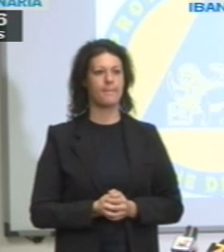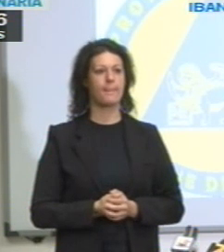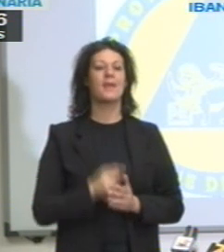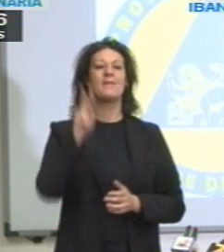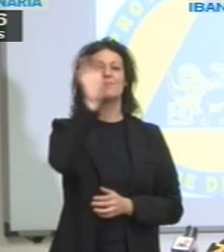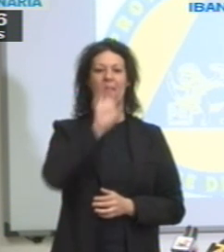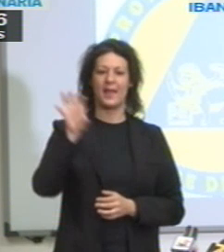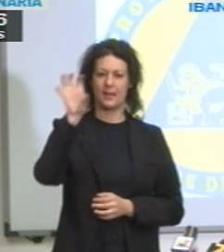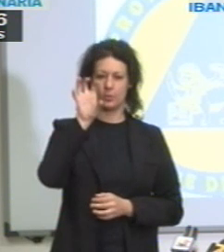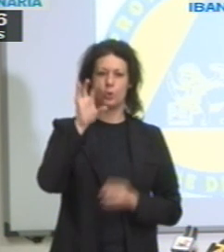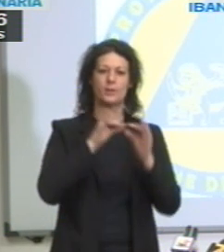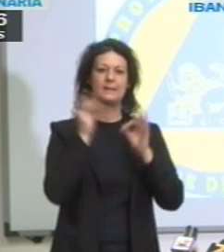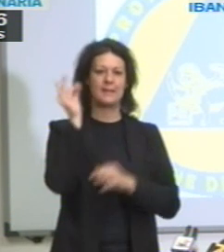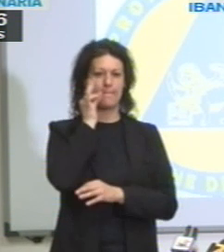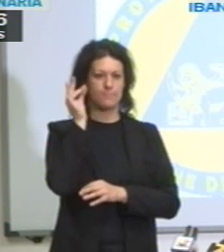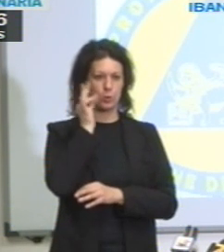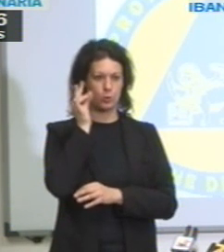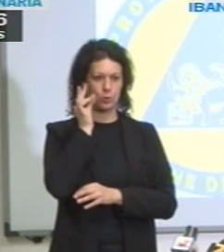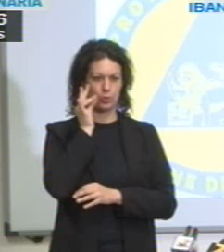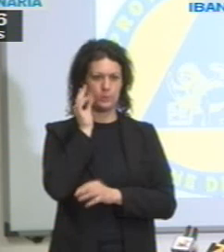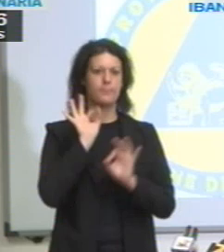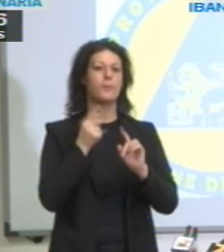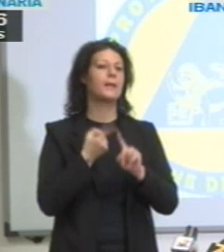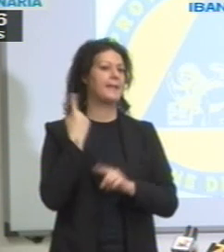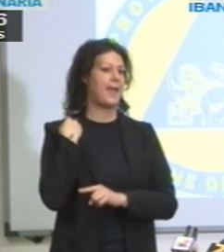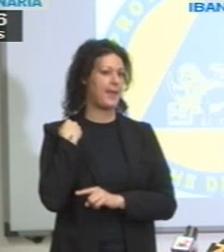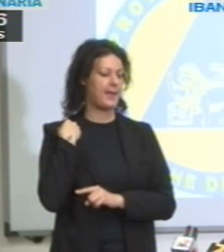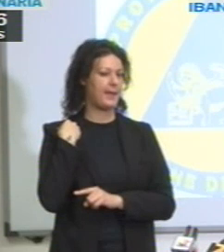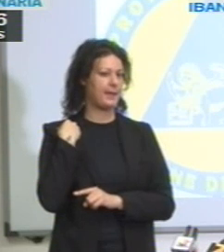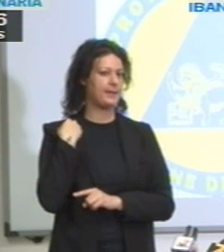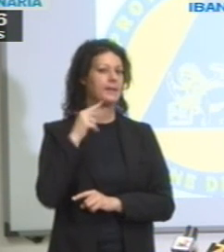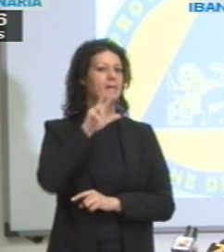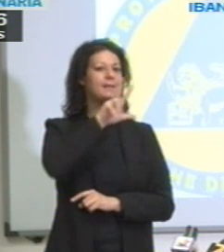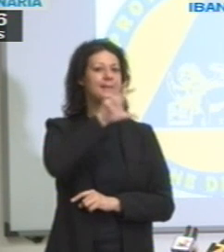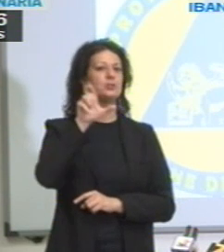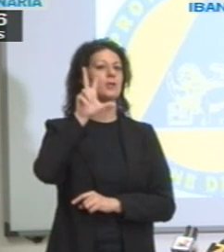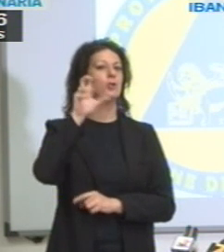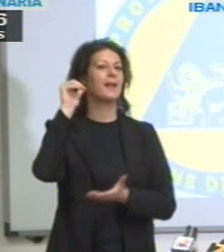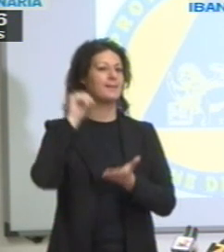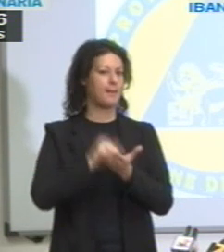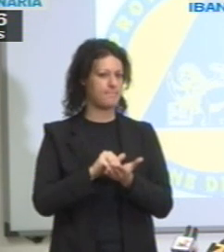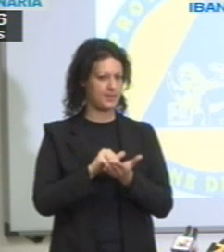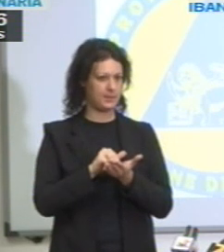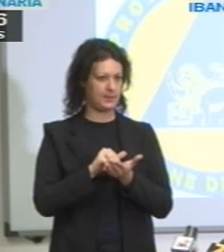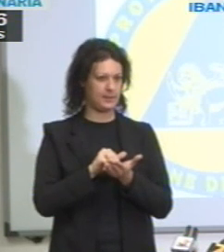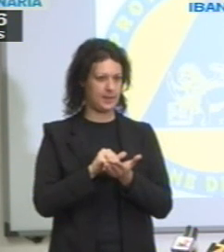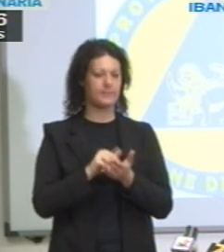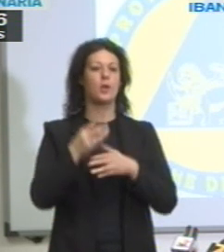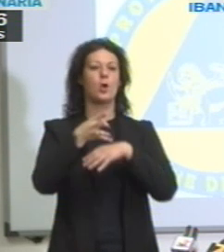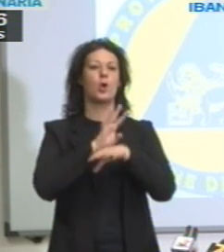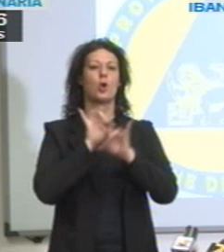effettuati in Veneto, faccio riferimento a ieri, erano 330.000, i